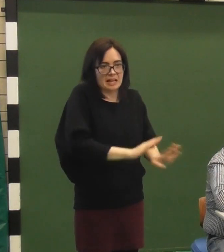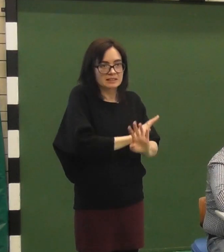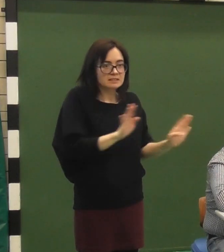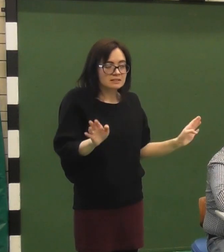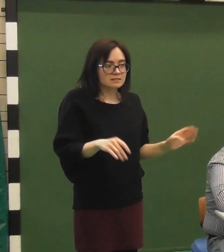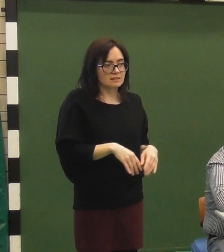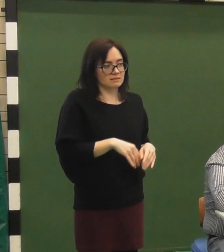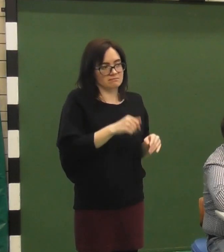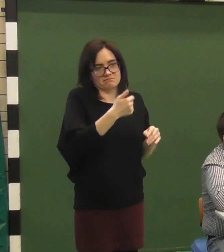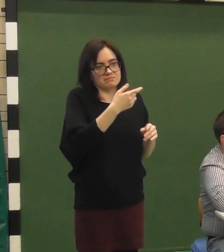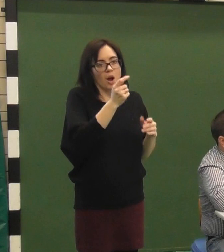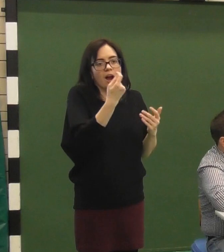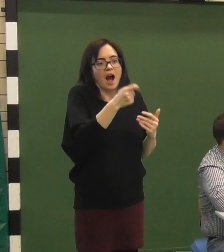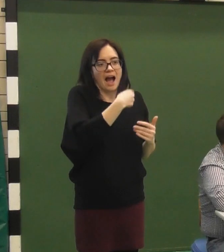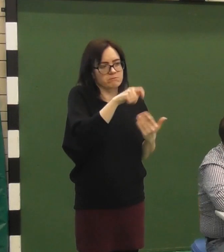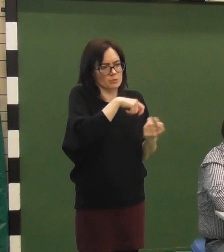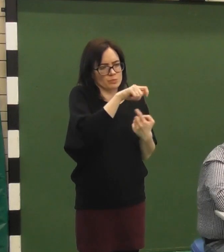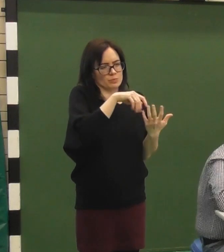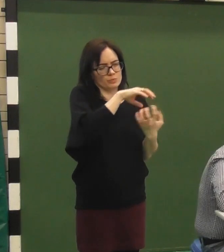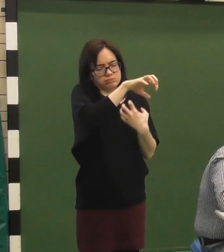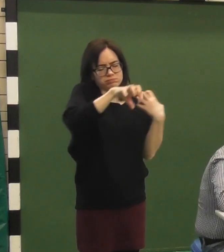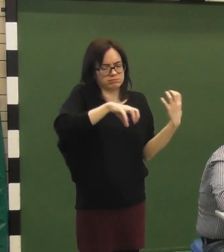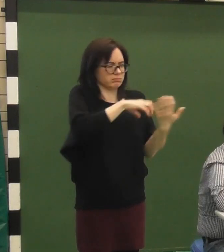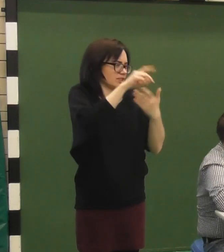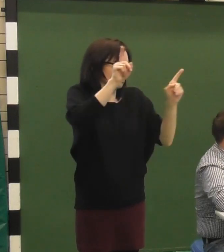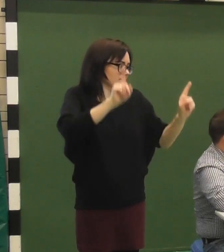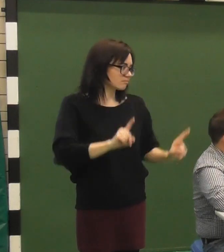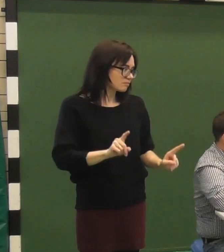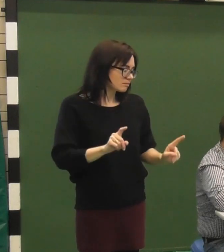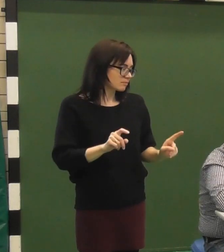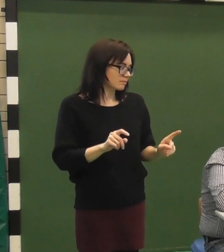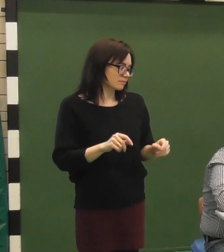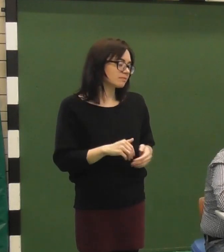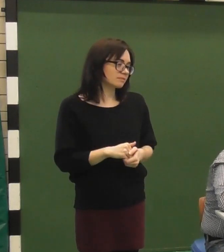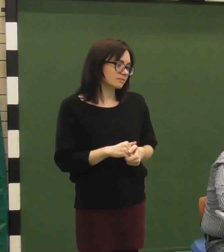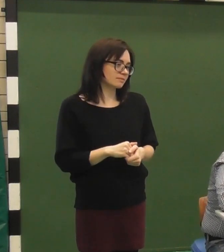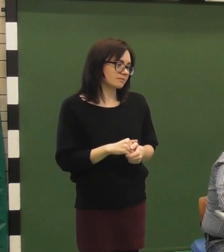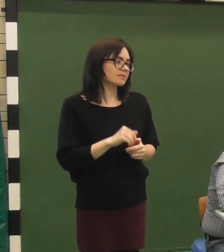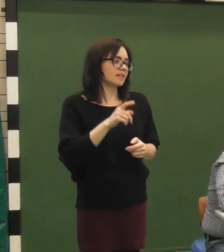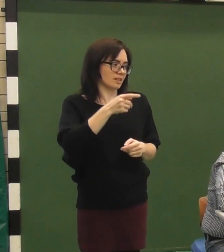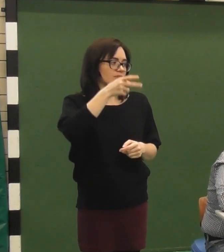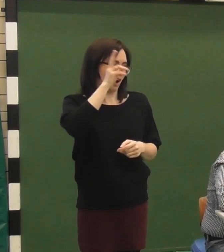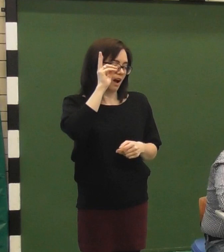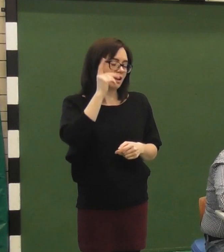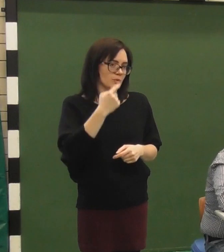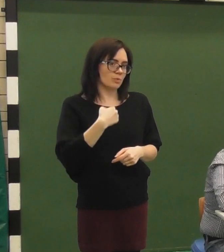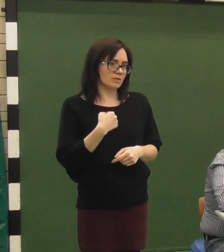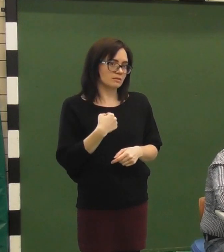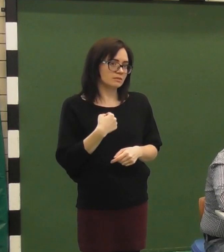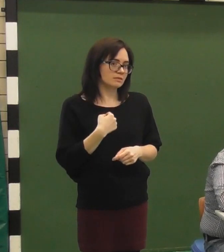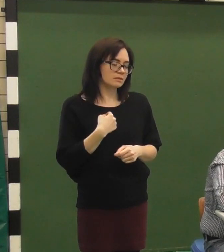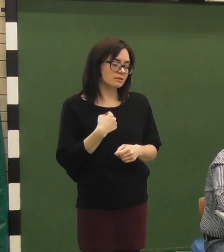a háborúnak is, és akkor vittek bennünket.